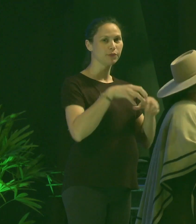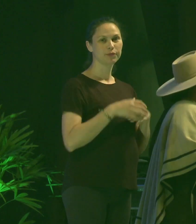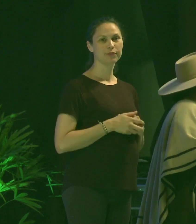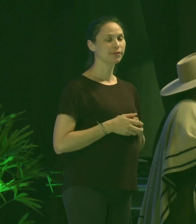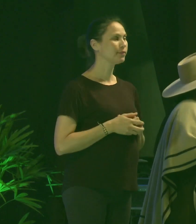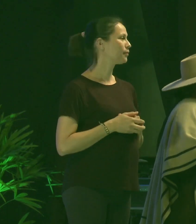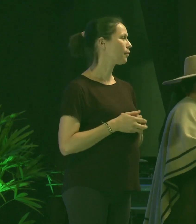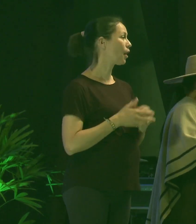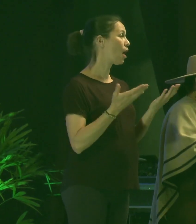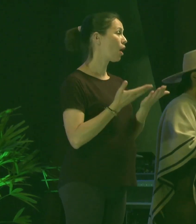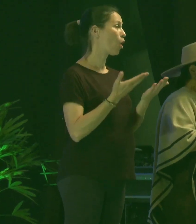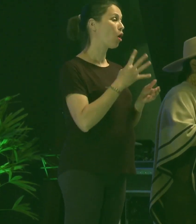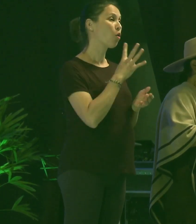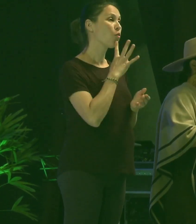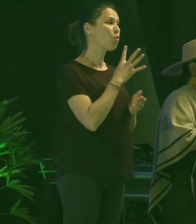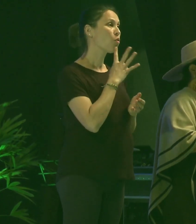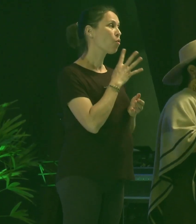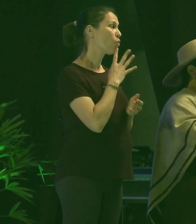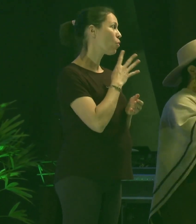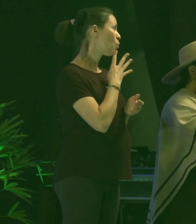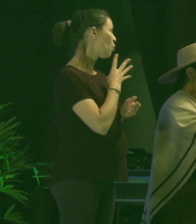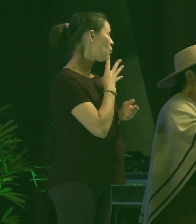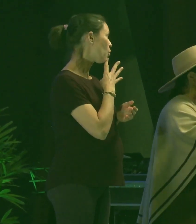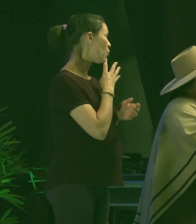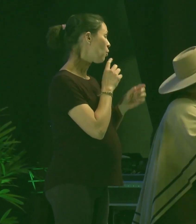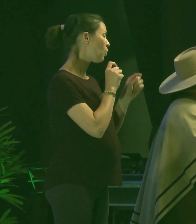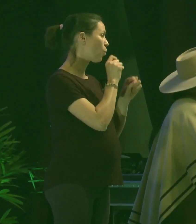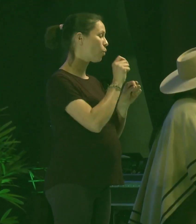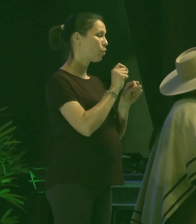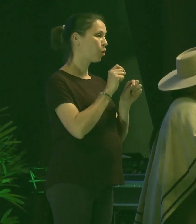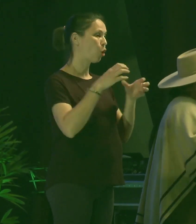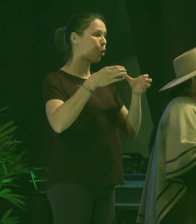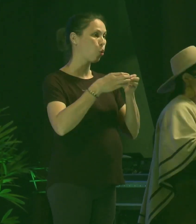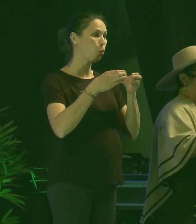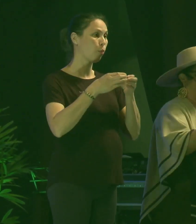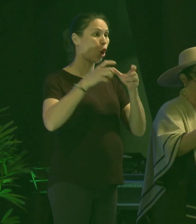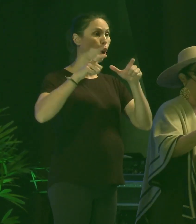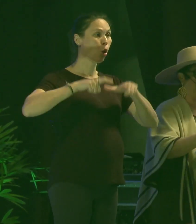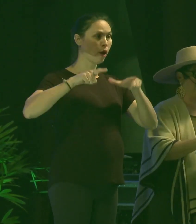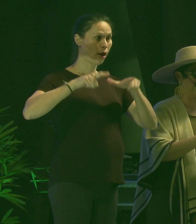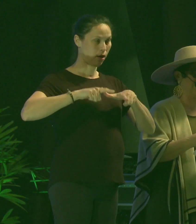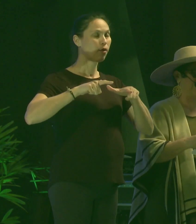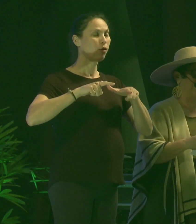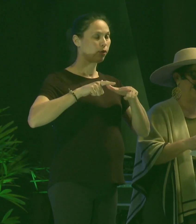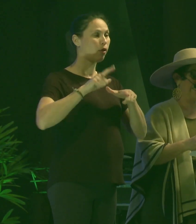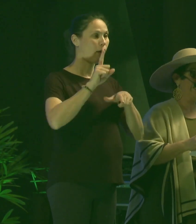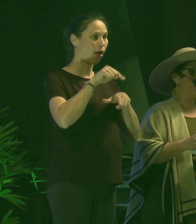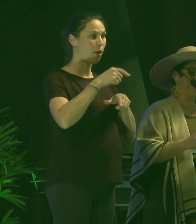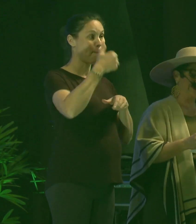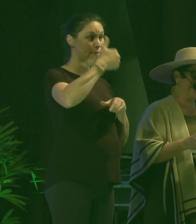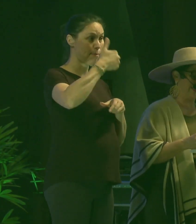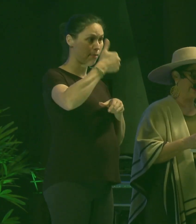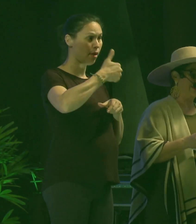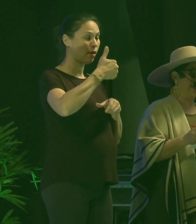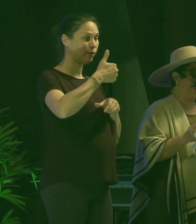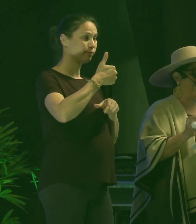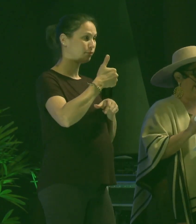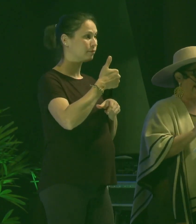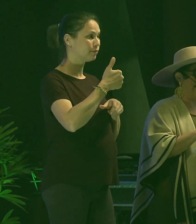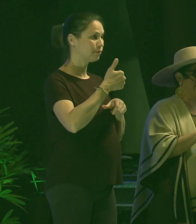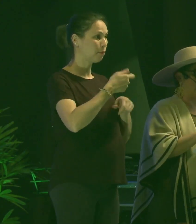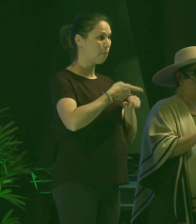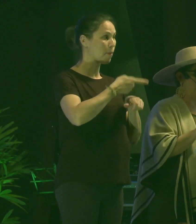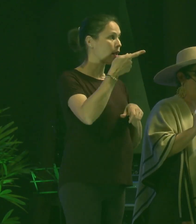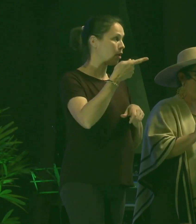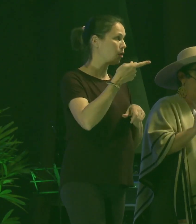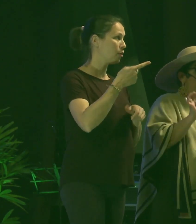vamos conhecer o terceiro lugar, Zeca, da fase local. Essa é a primeira premiação, gente, que nós vamos conhecer. Leva para